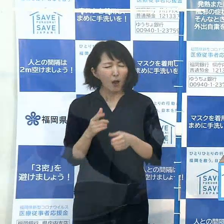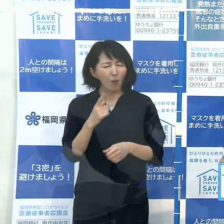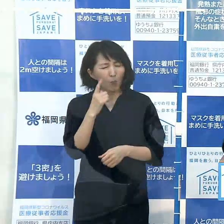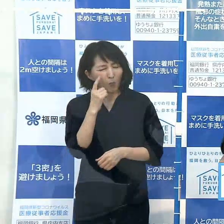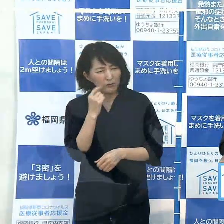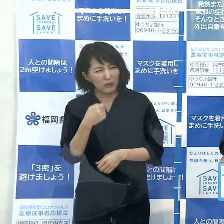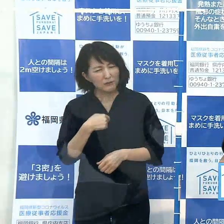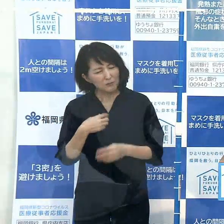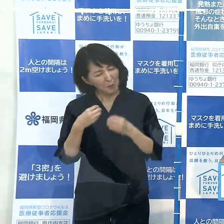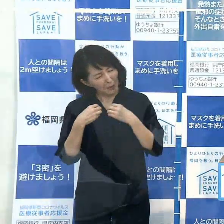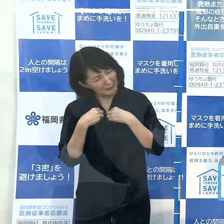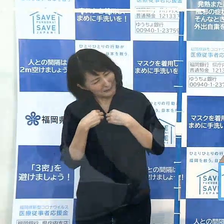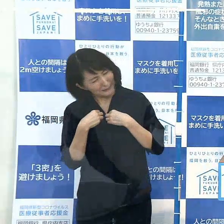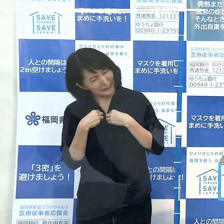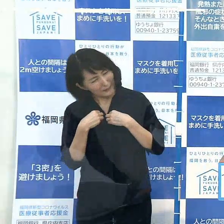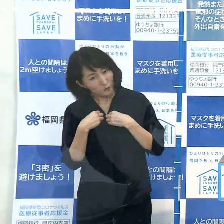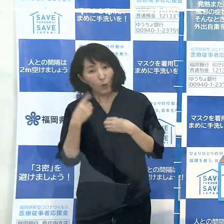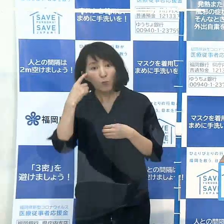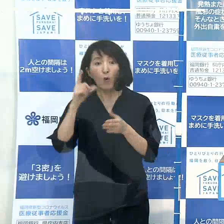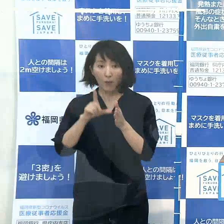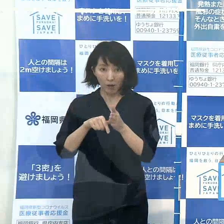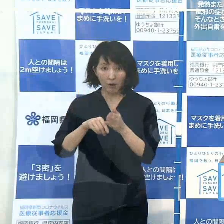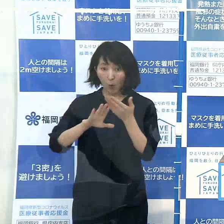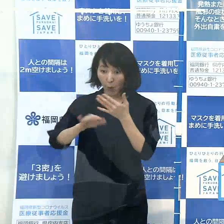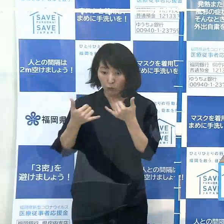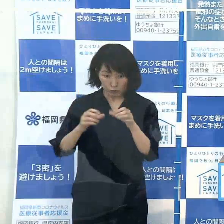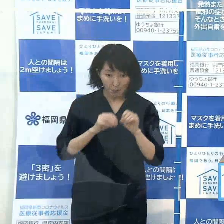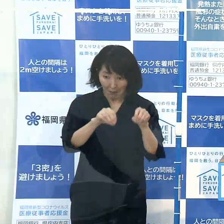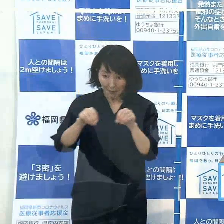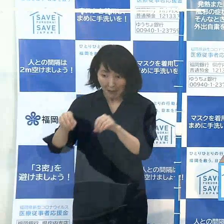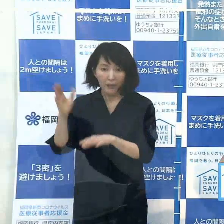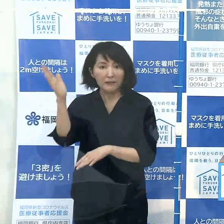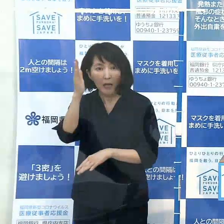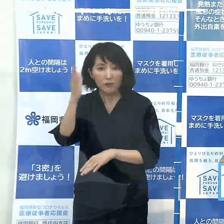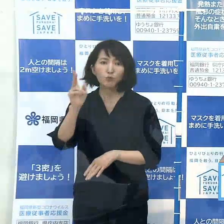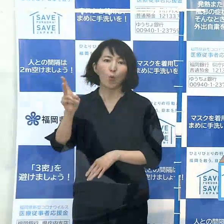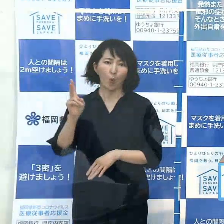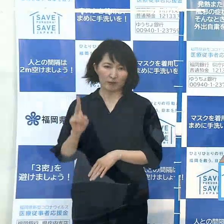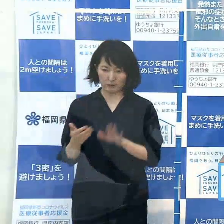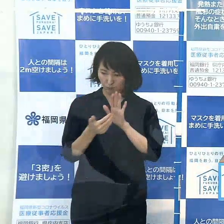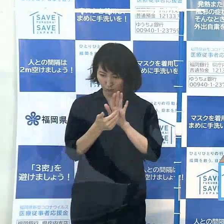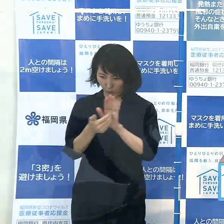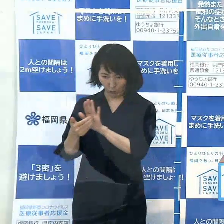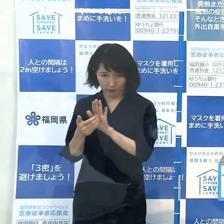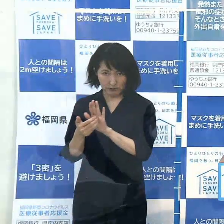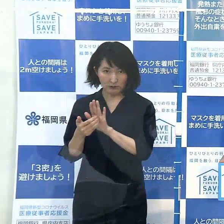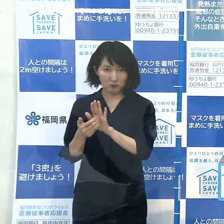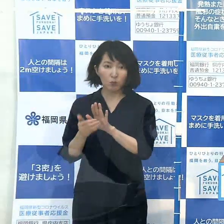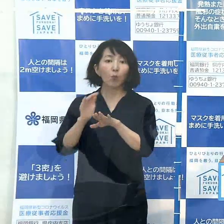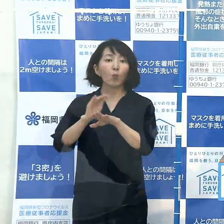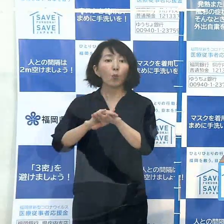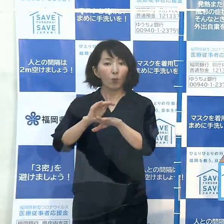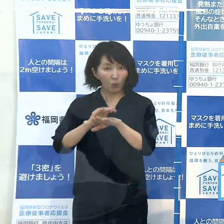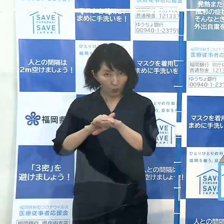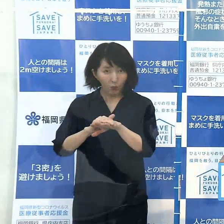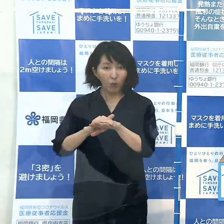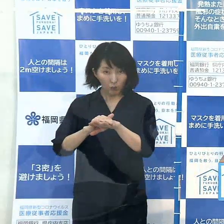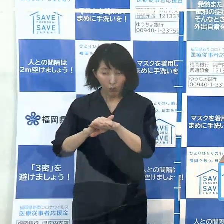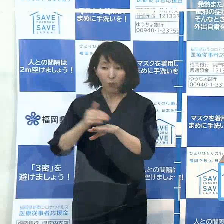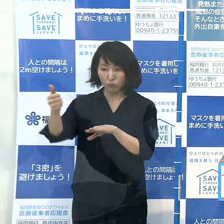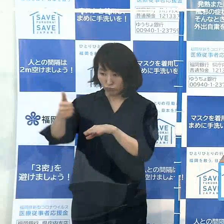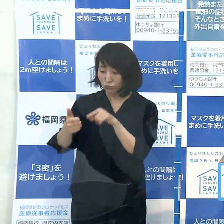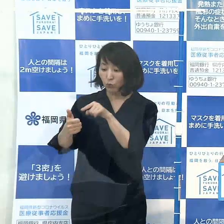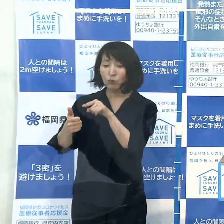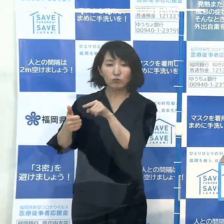れないという意識でもって、他の人に感染をさせないようにするという、そういった防止対策をご本人、旅行者の方にも取っていただく。でこっち側